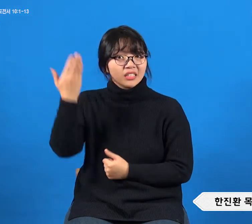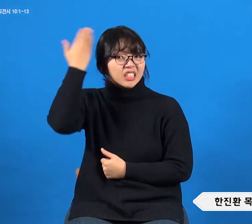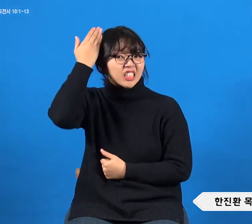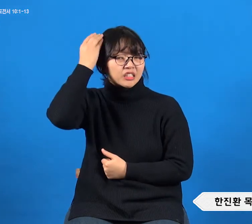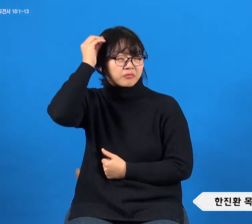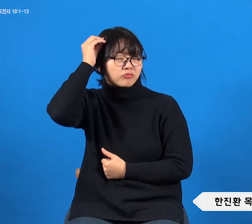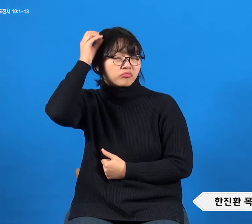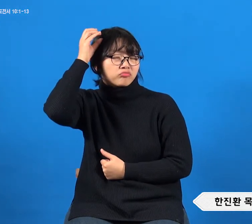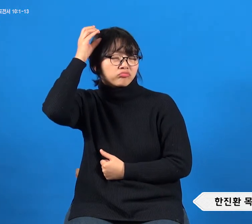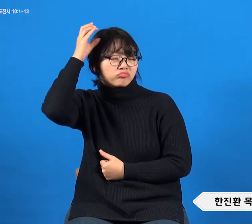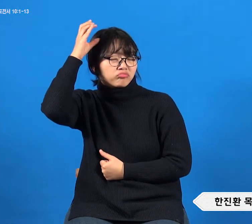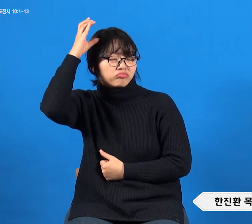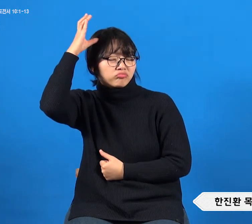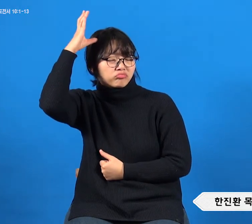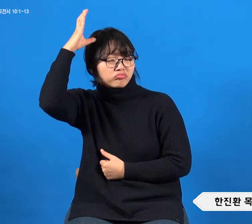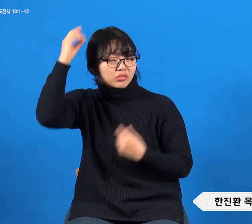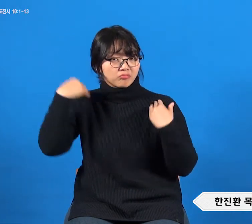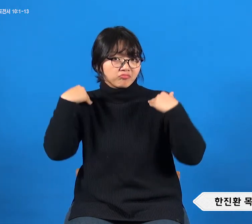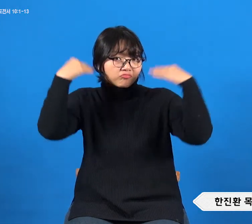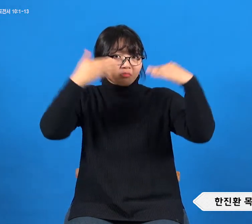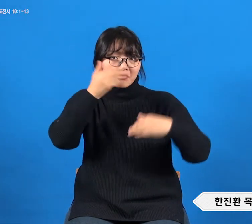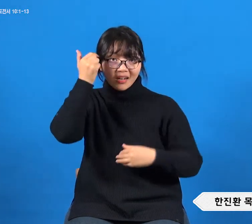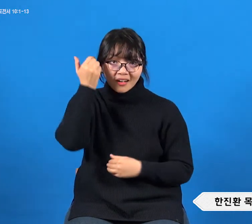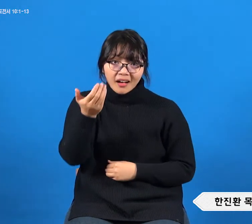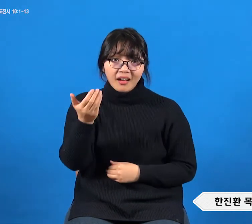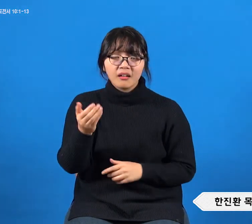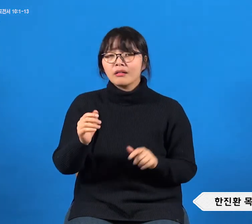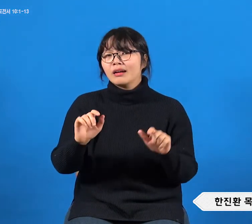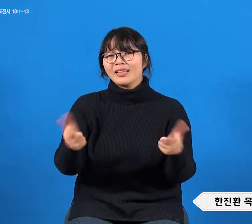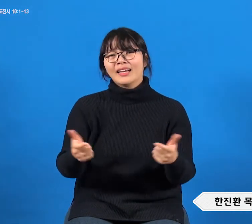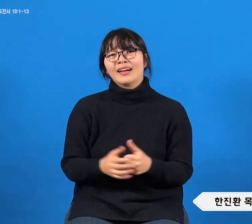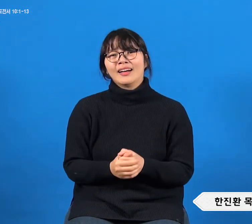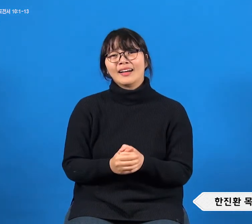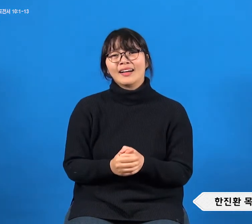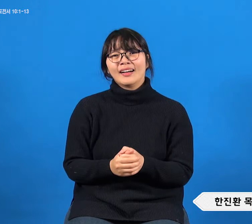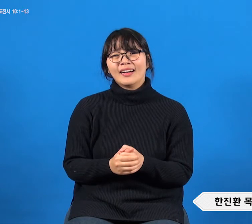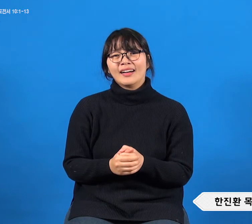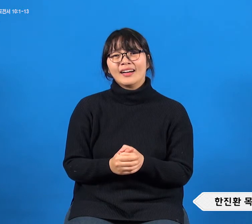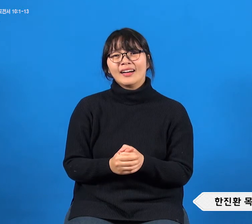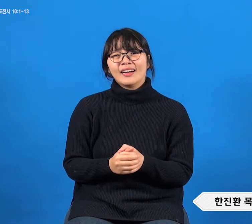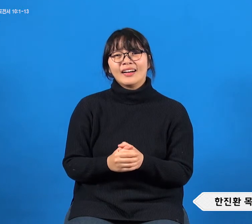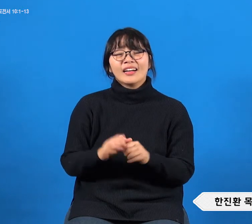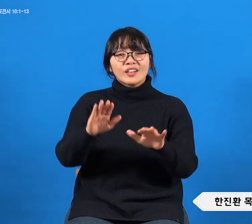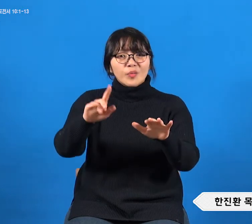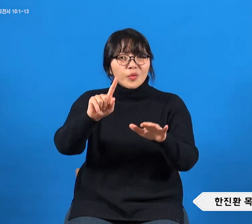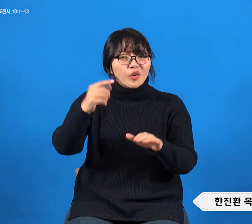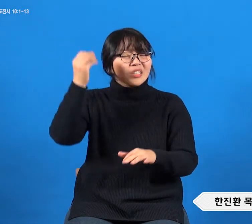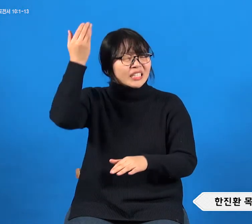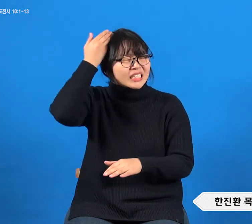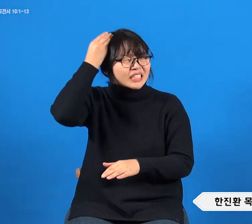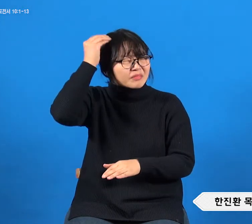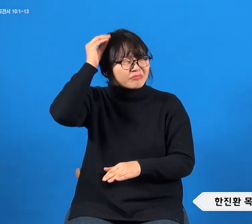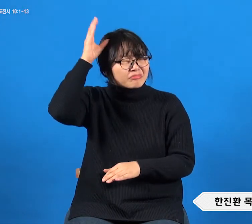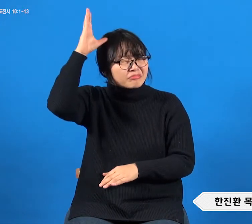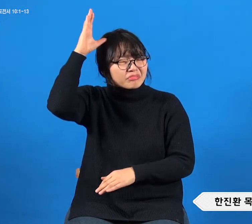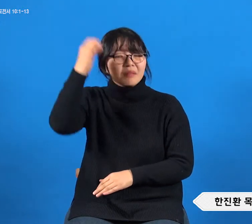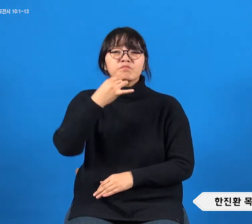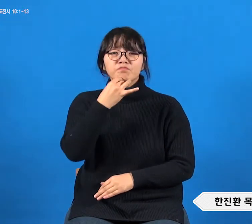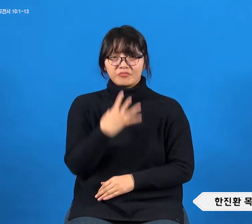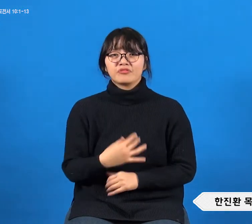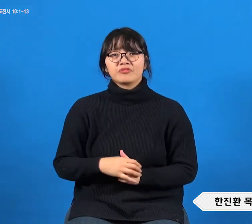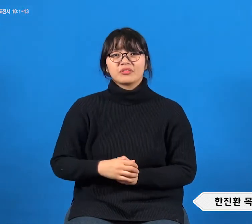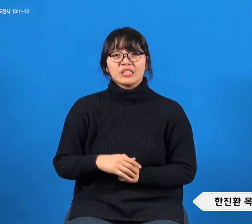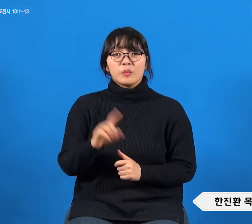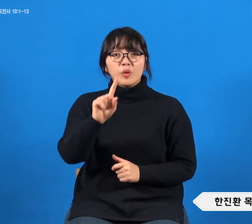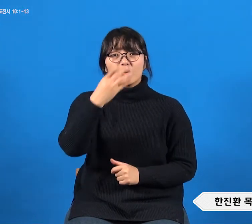자꾸 쌓여가면 그럼 성숙해질까요? 아닙니다. 그건 성숙이 아니라 머리가 자꾸 커지는 거죠.